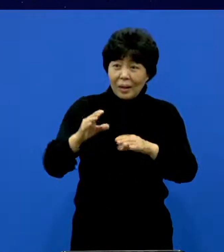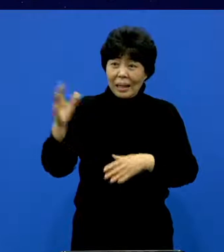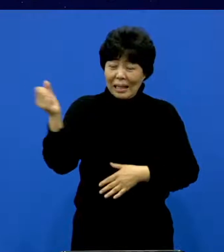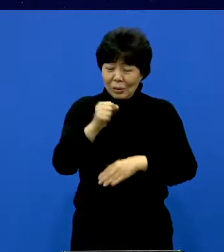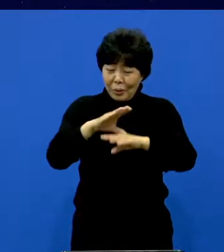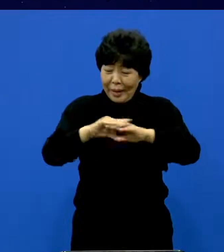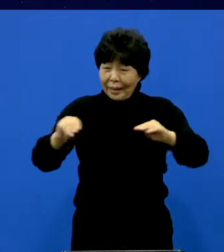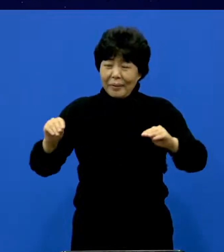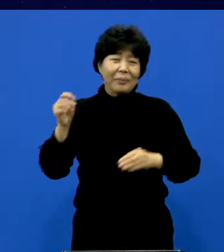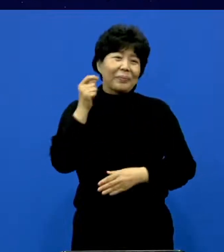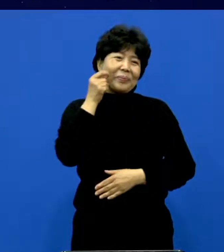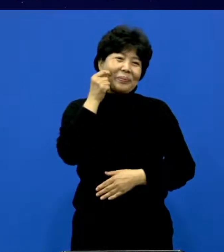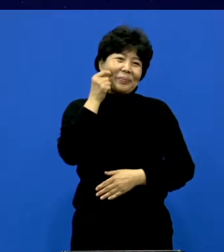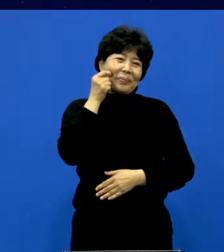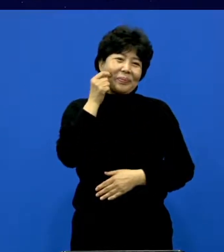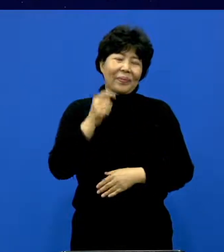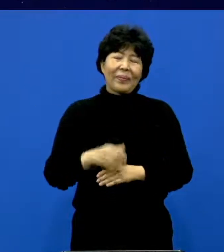아니에요.